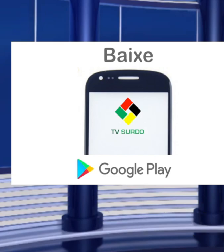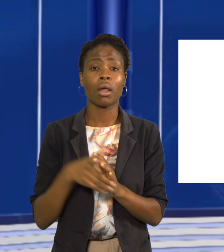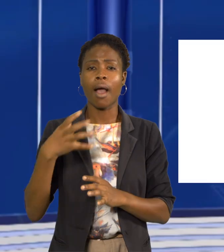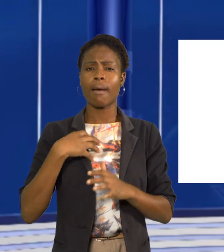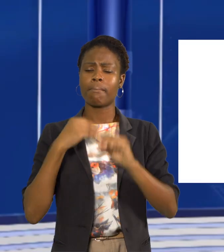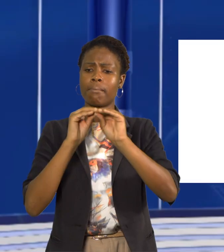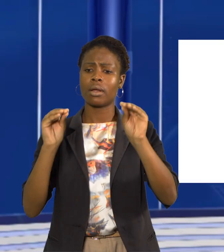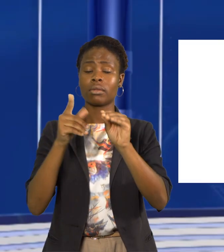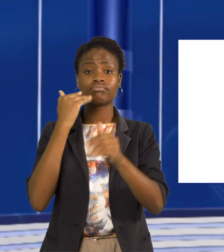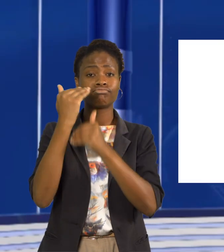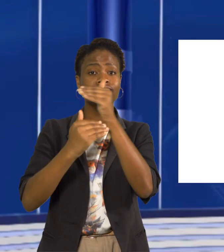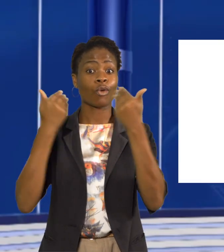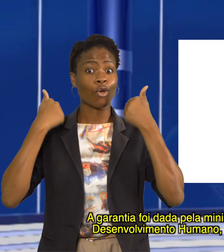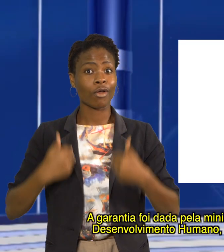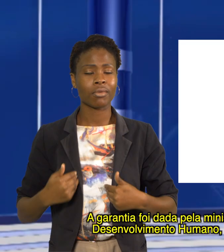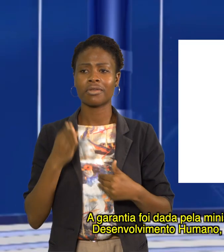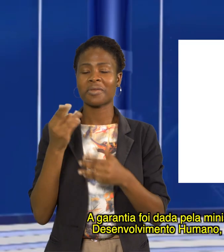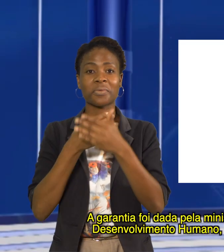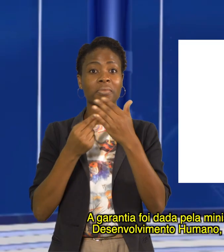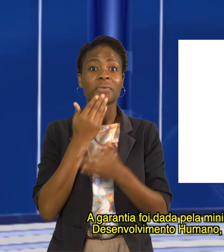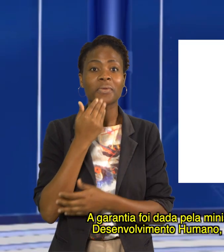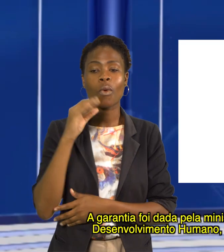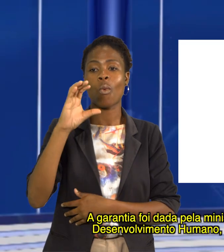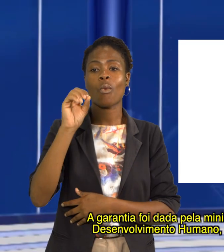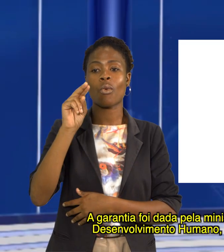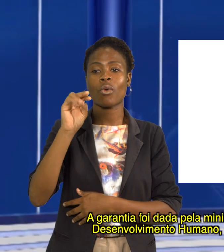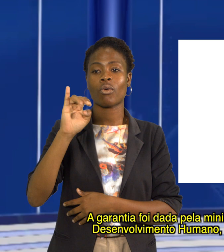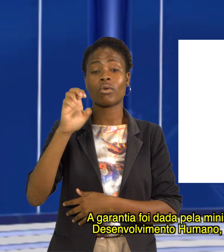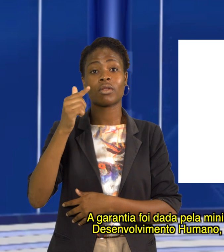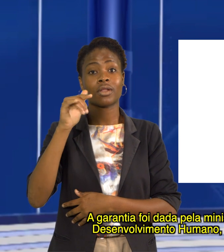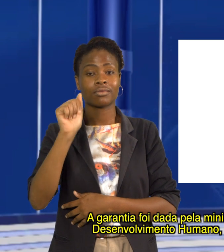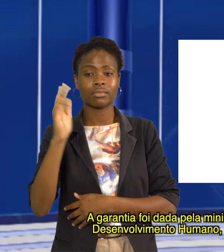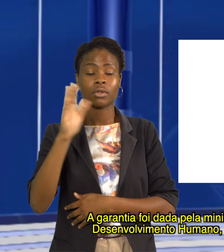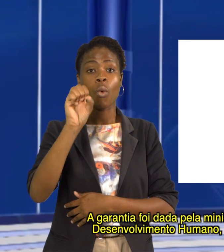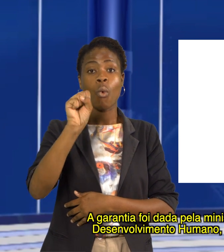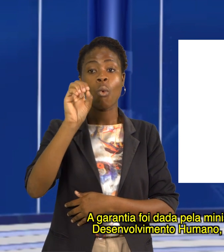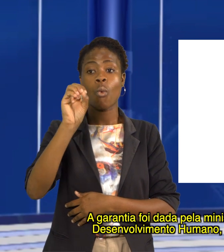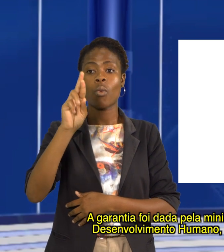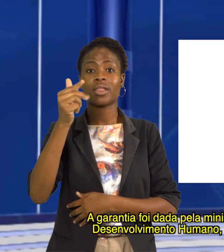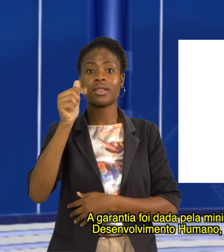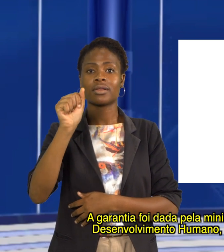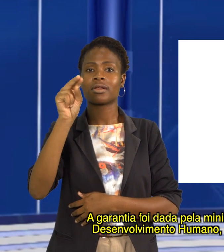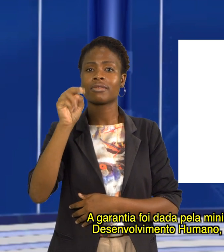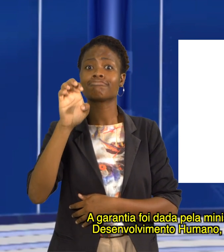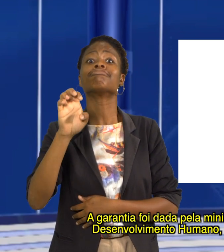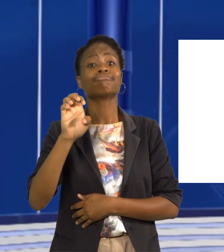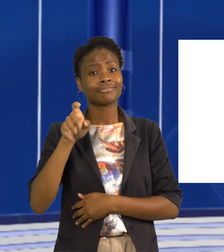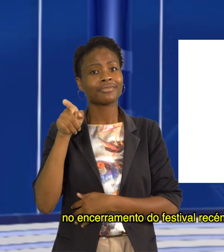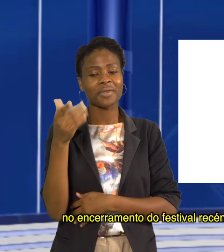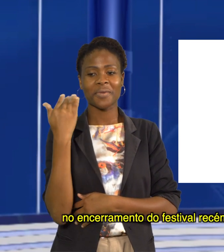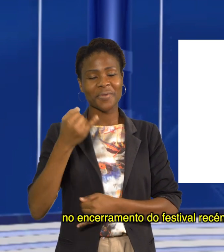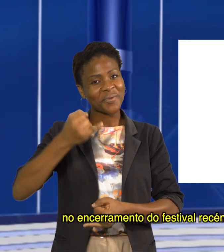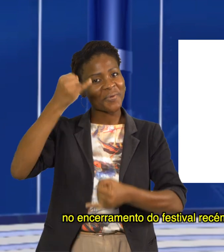Escolares A garantia foi dada Pela Ministra de Educação E Desenvolvimento Humano Conceita Surtani